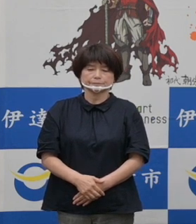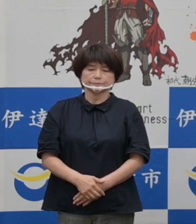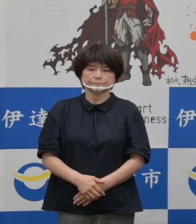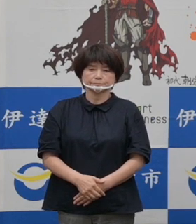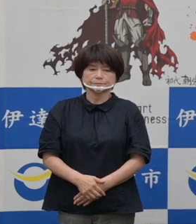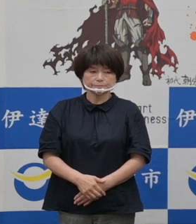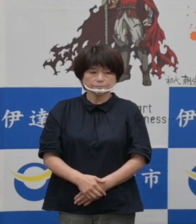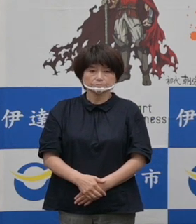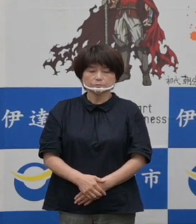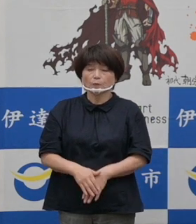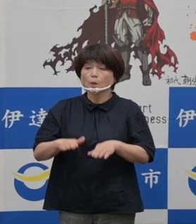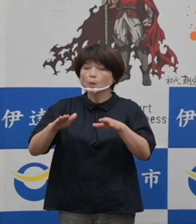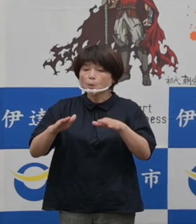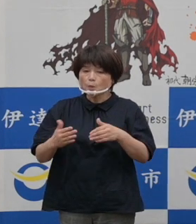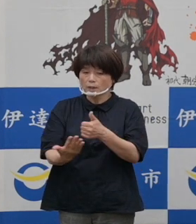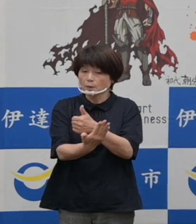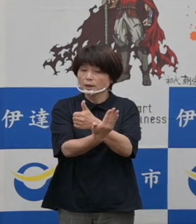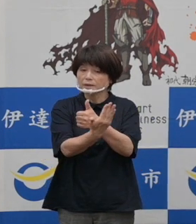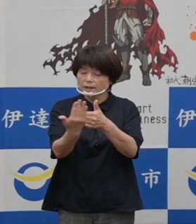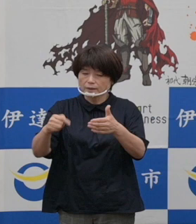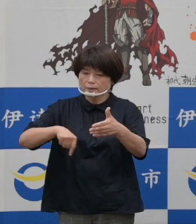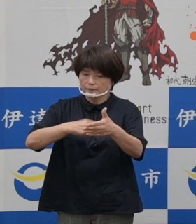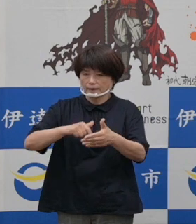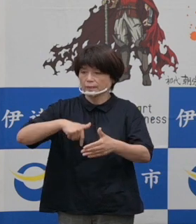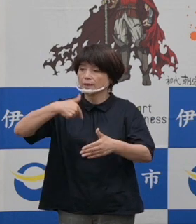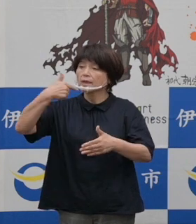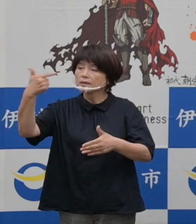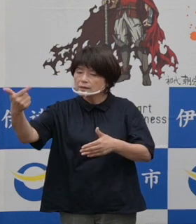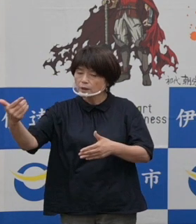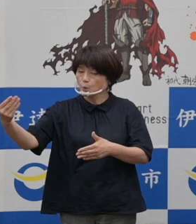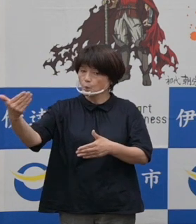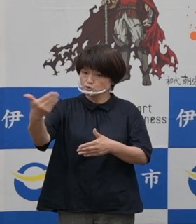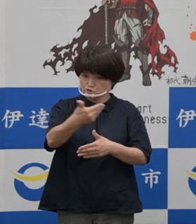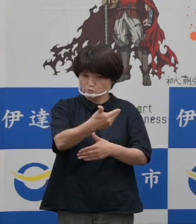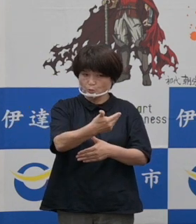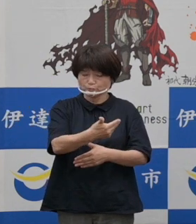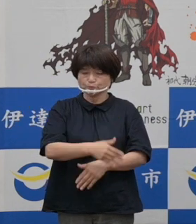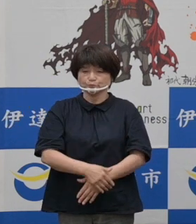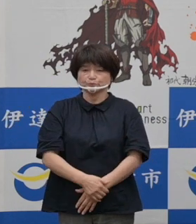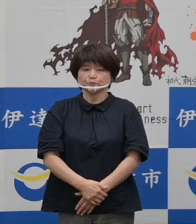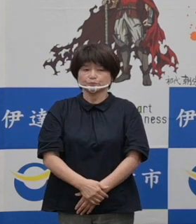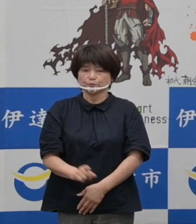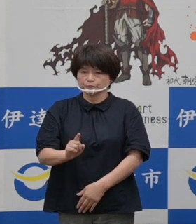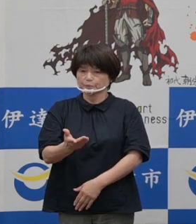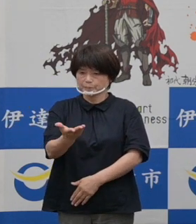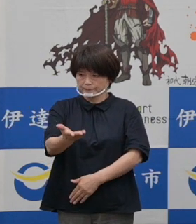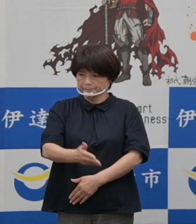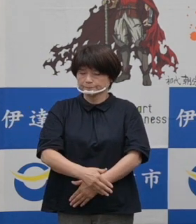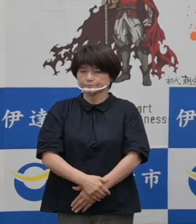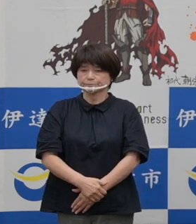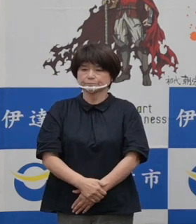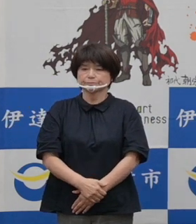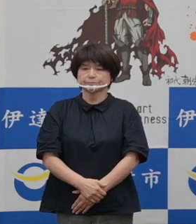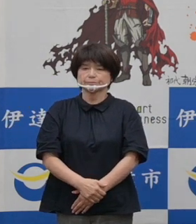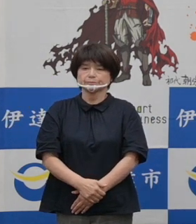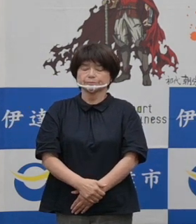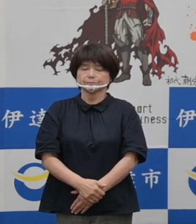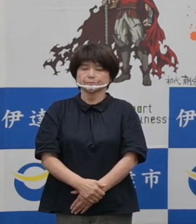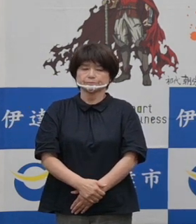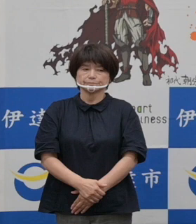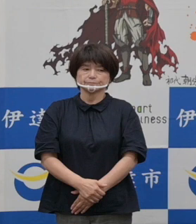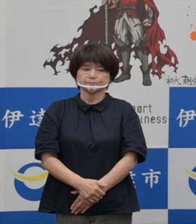それでは、今回の記者会見の内容以外のご質問がございましたらお受けしたいと思います。質問のある方は挙手をお願いいた